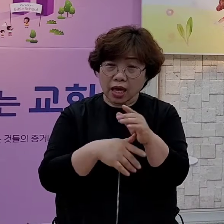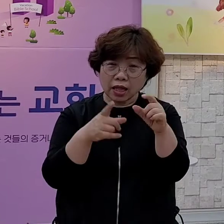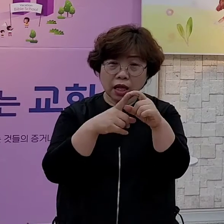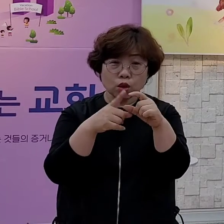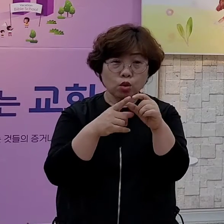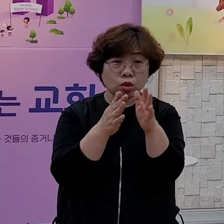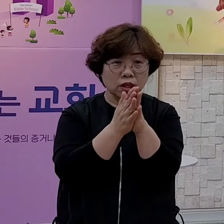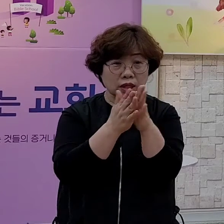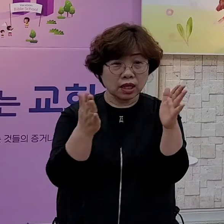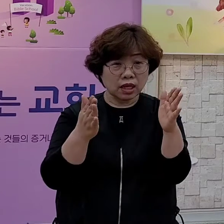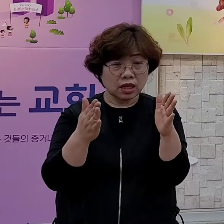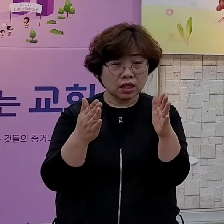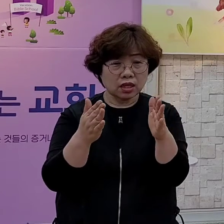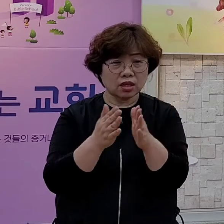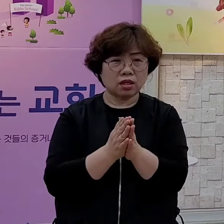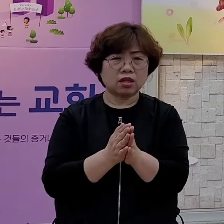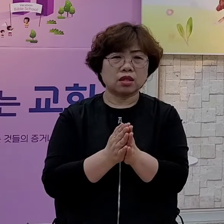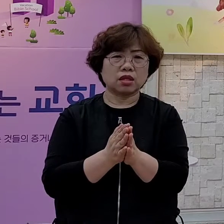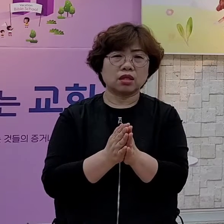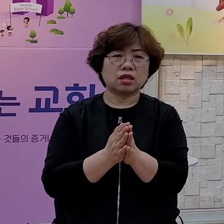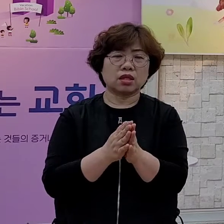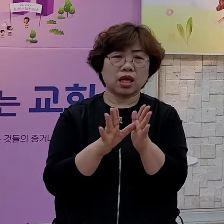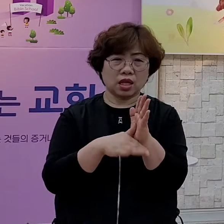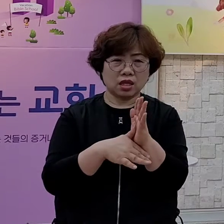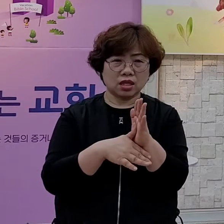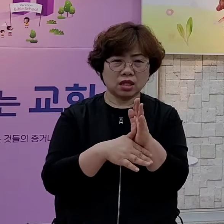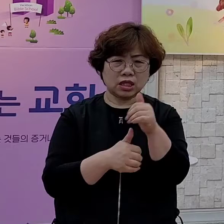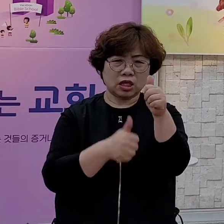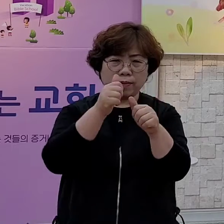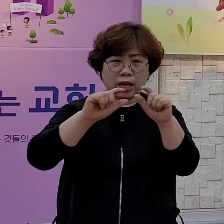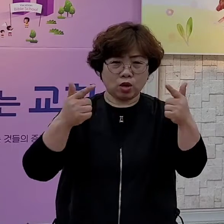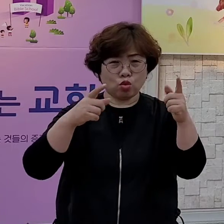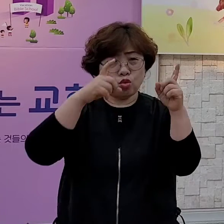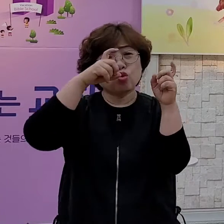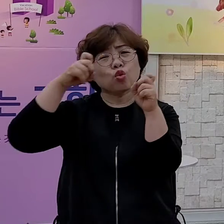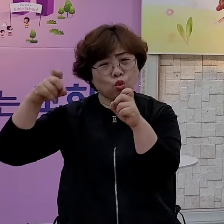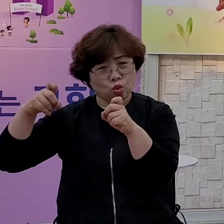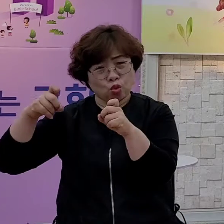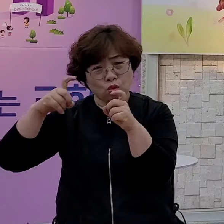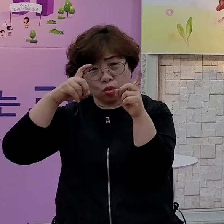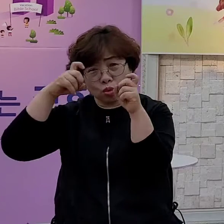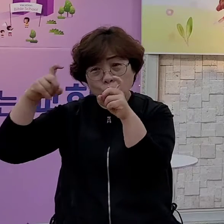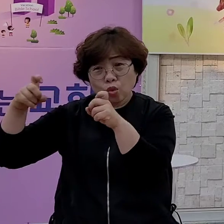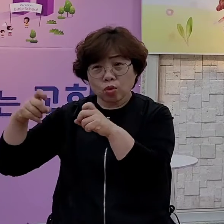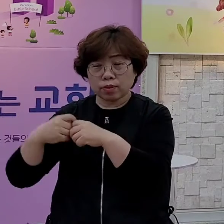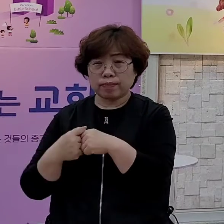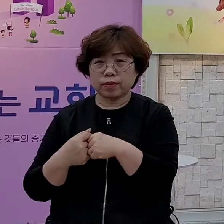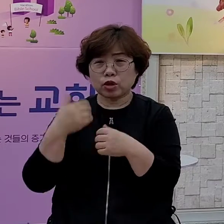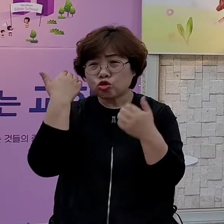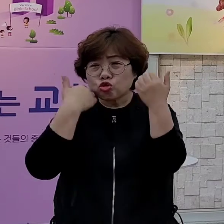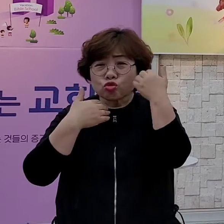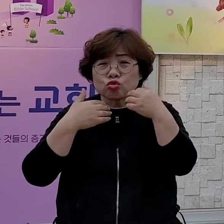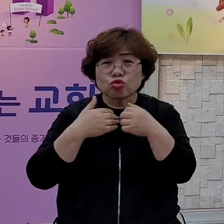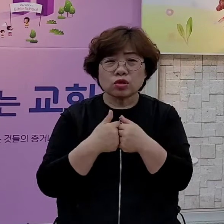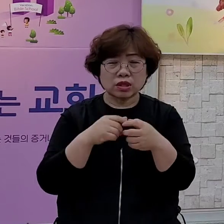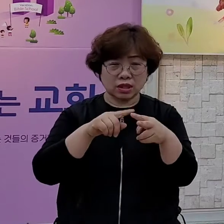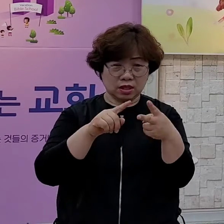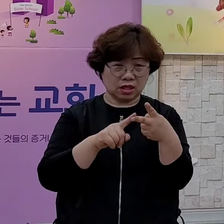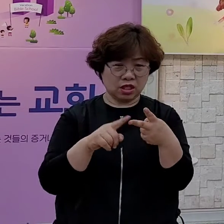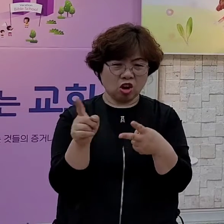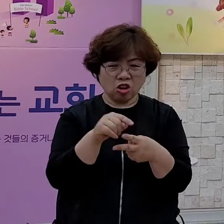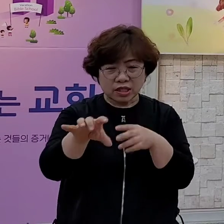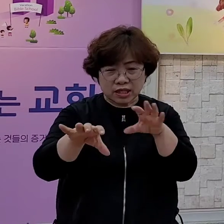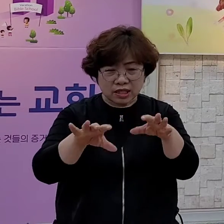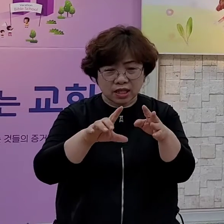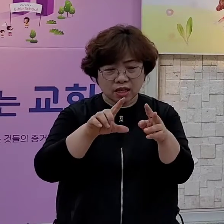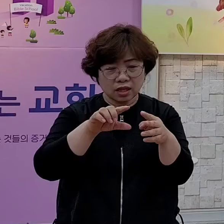이 유혹도 누구에게나 언제 찾아올지 모른다라는 것을 우리가 발견하게 됩니다. 야고보서는 이